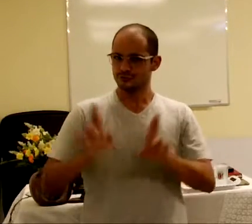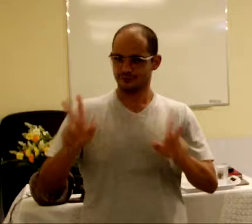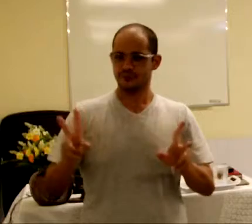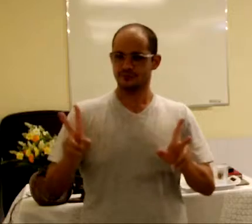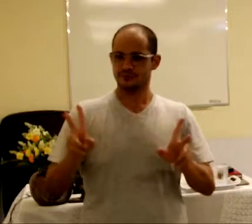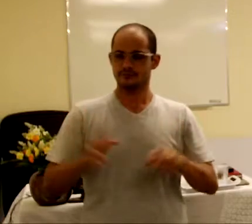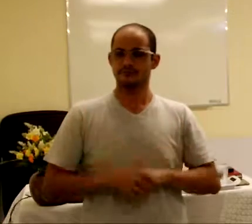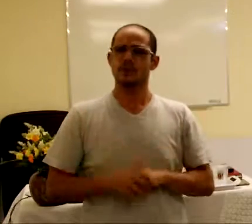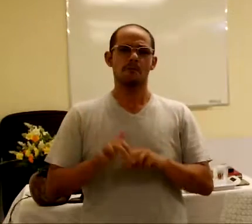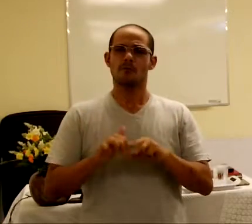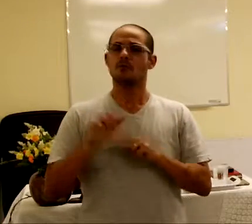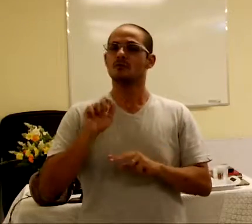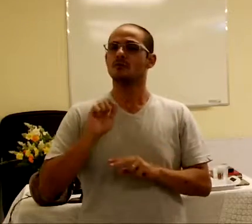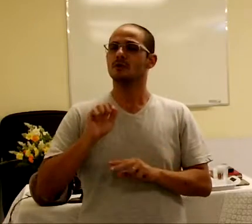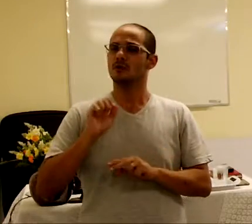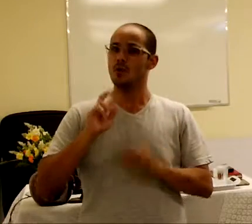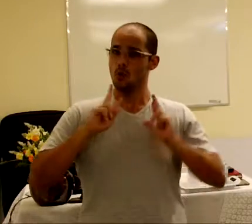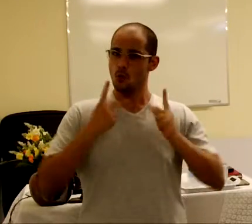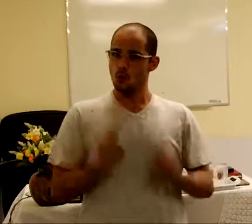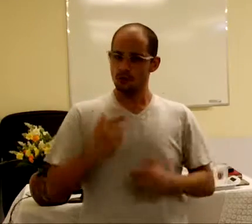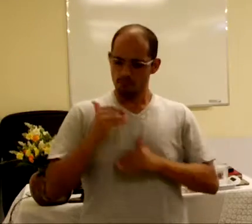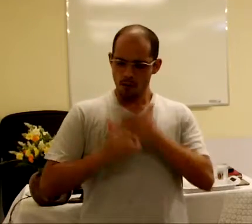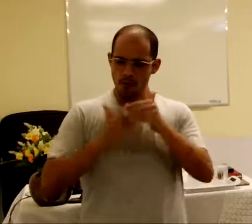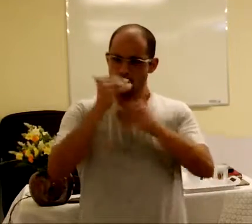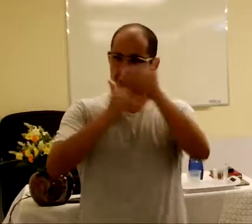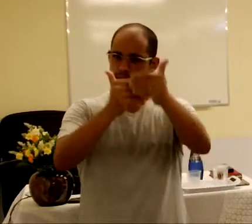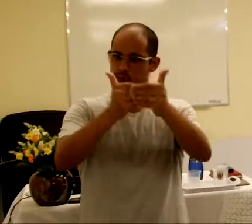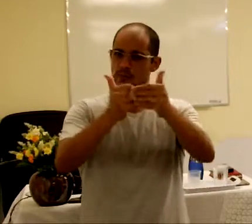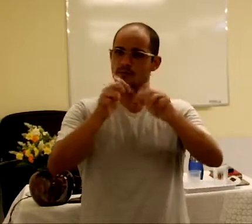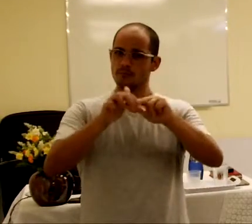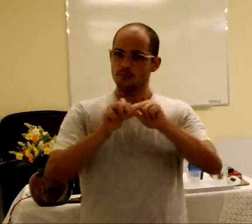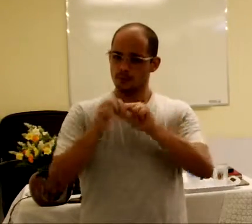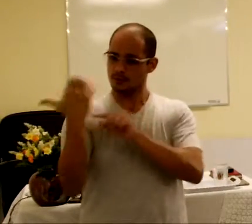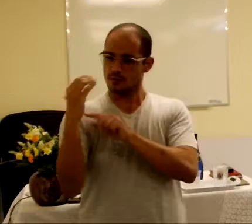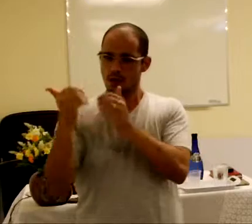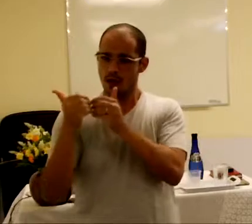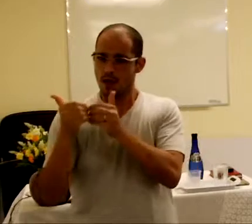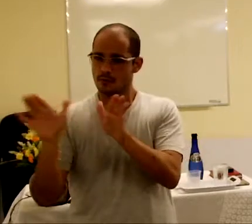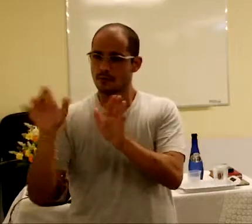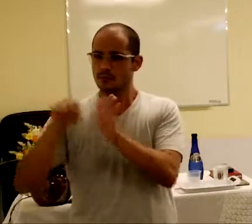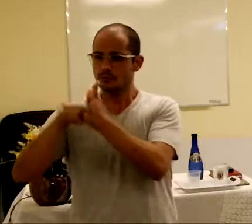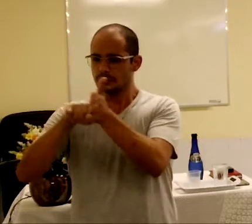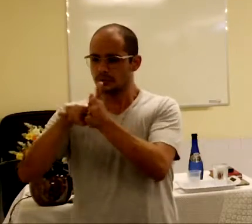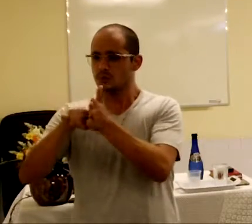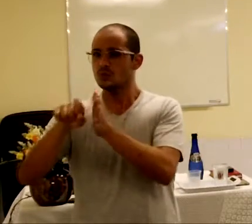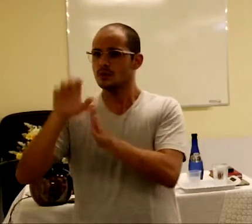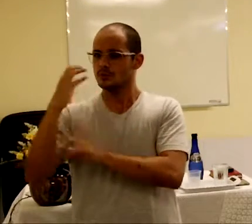melhores, por conta da própria evolução da humanidade, e abriu-se um campo na ciência que se chama ciência da